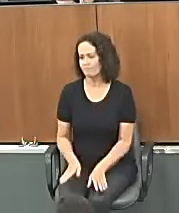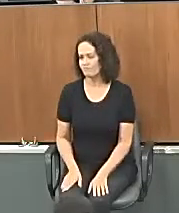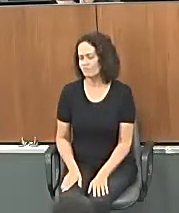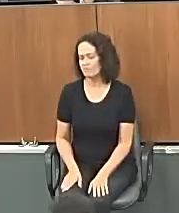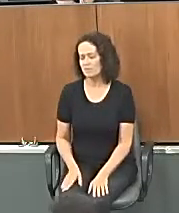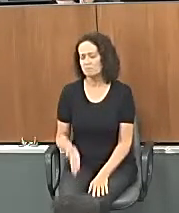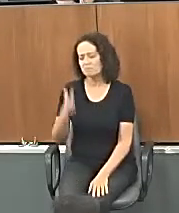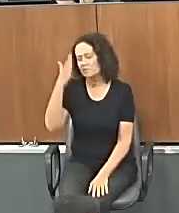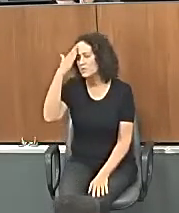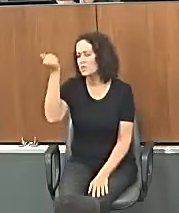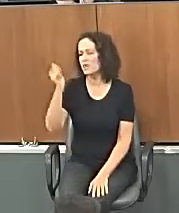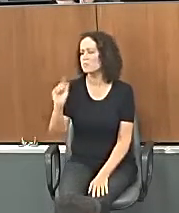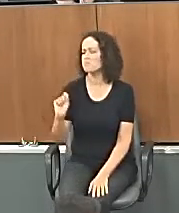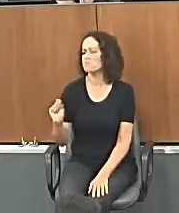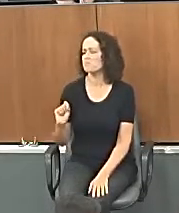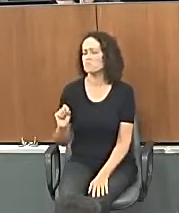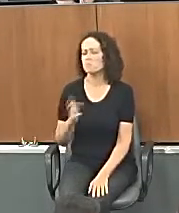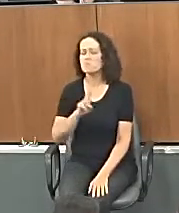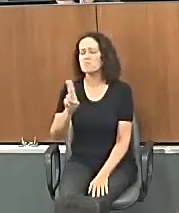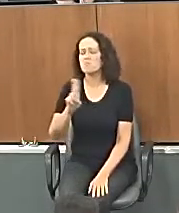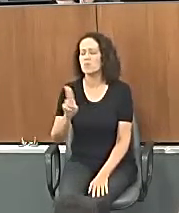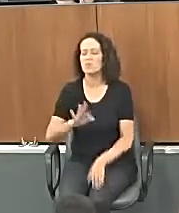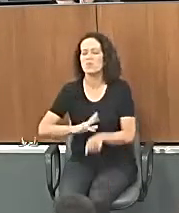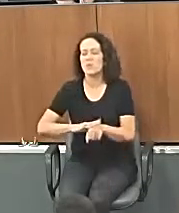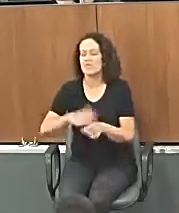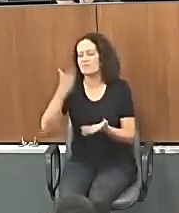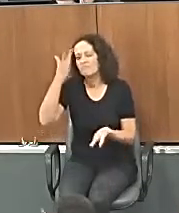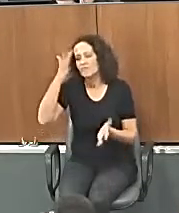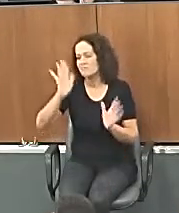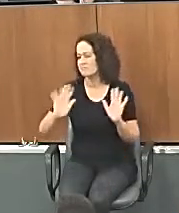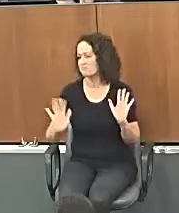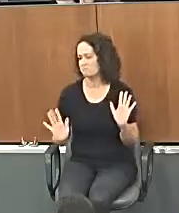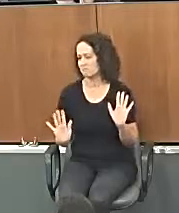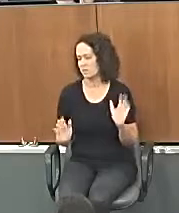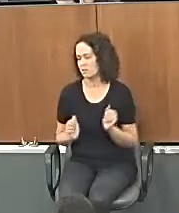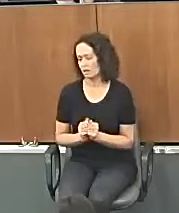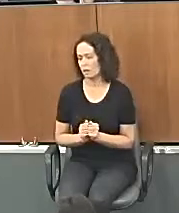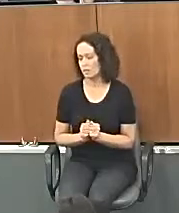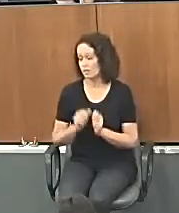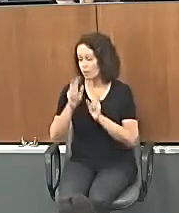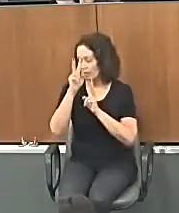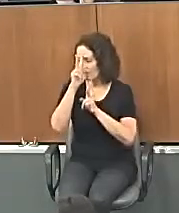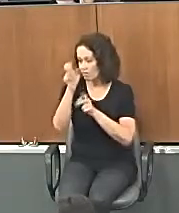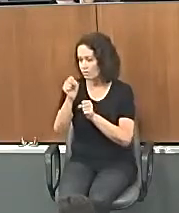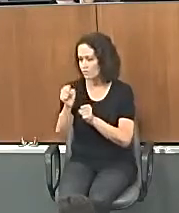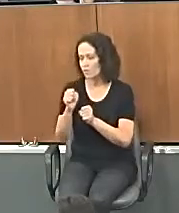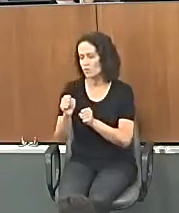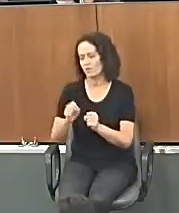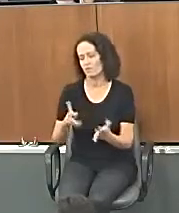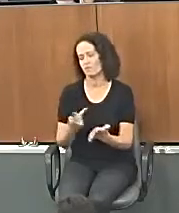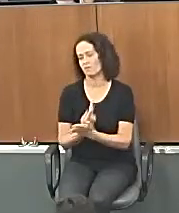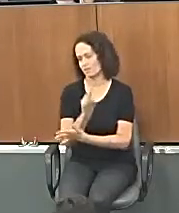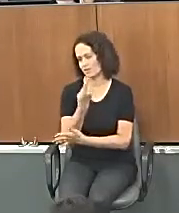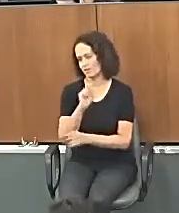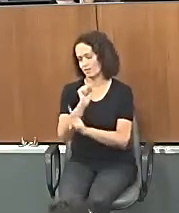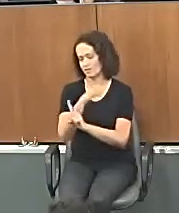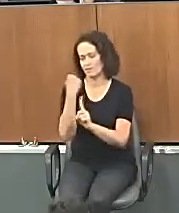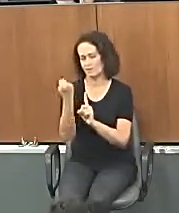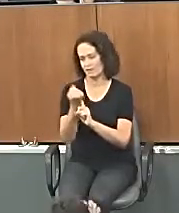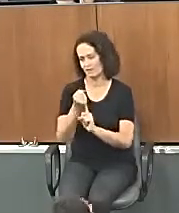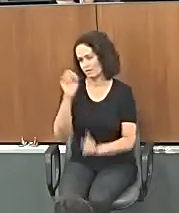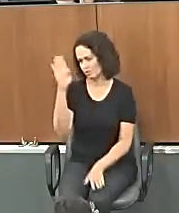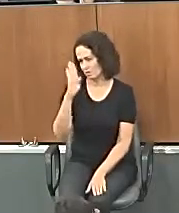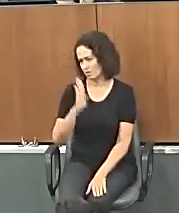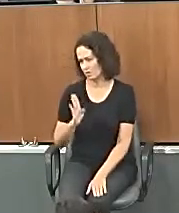da doença aquelas porta então é um é muito forte isso que acontece na sociedade brasileira e